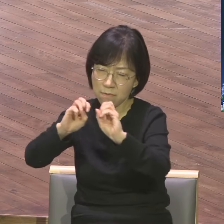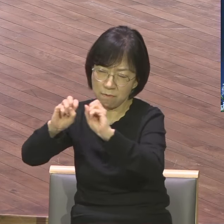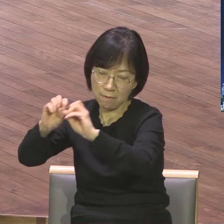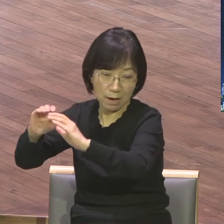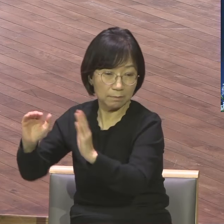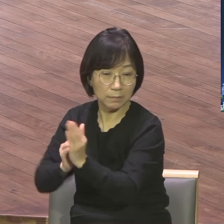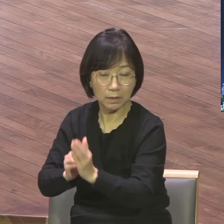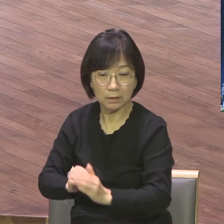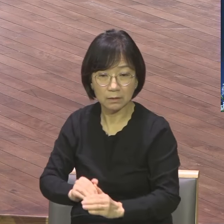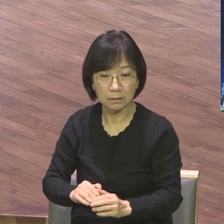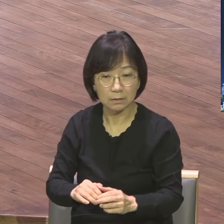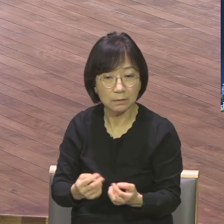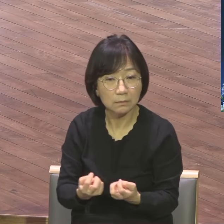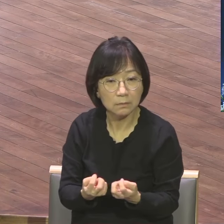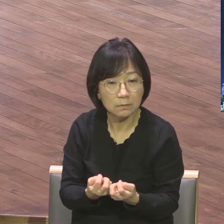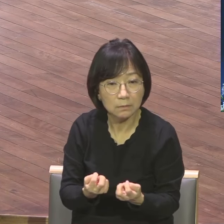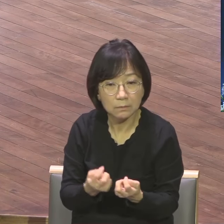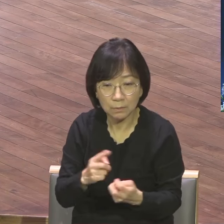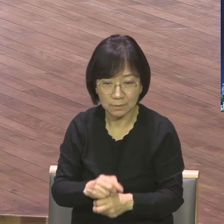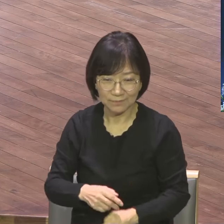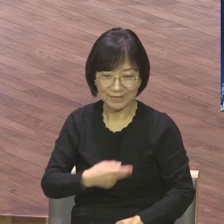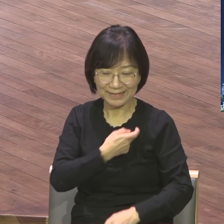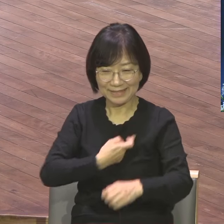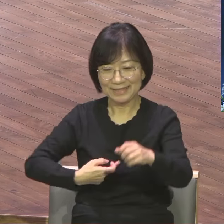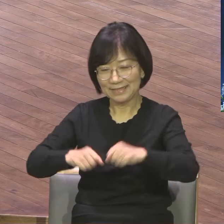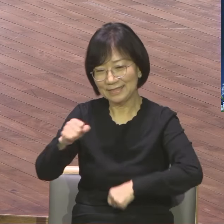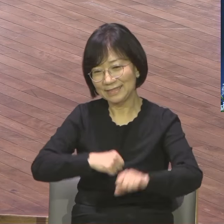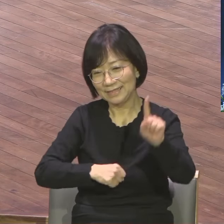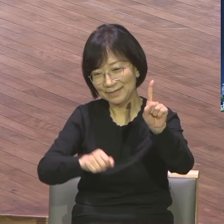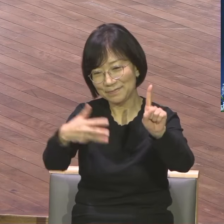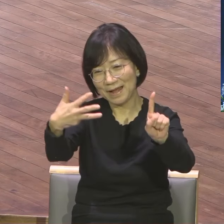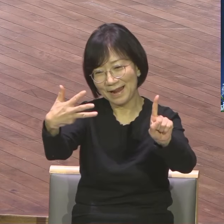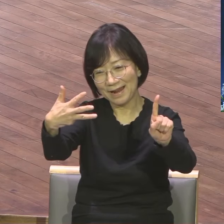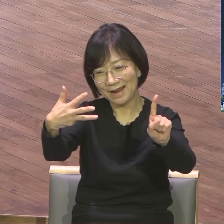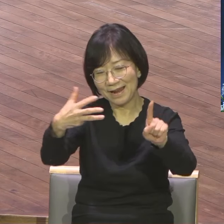성경은 정확하게 사도행전 1장 8절에 얘기합니다. 성령 충만.